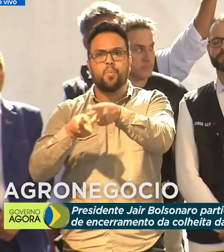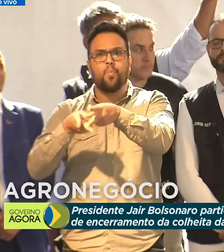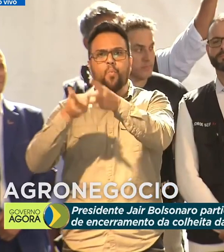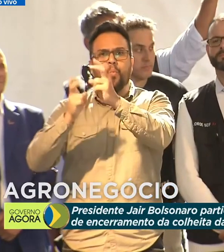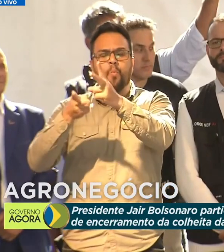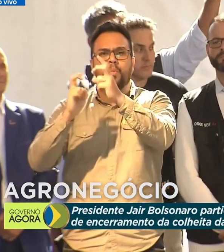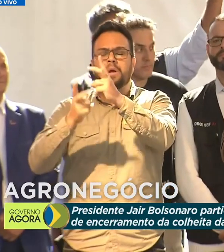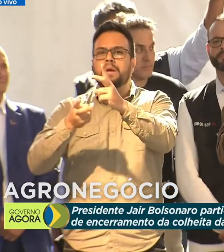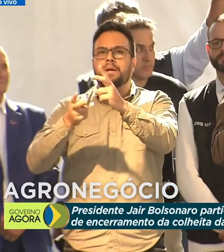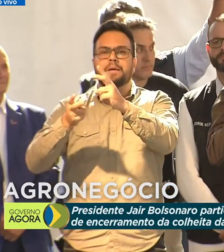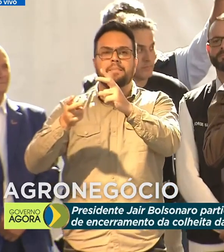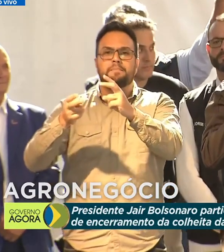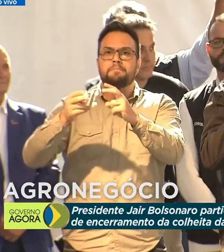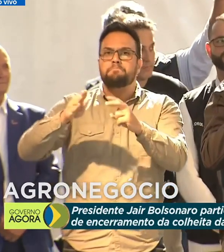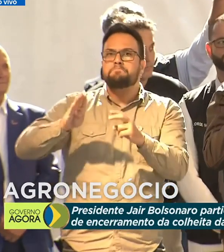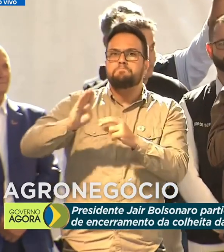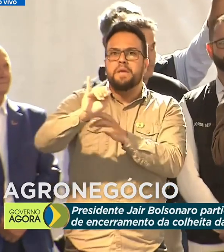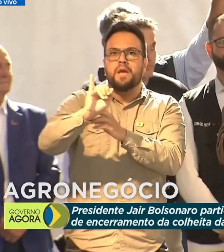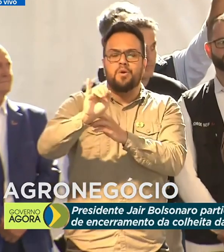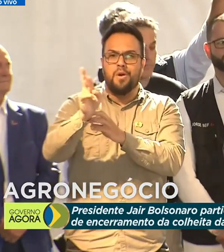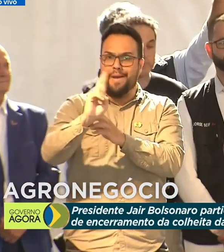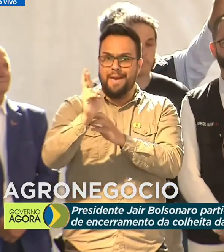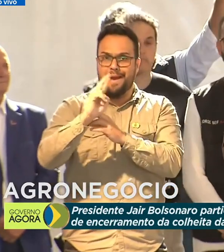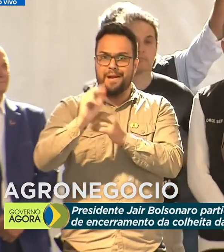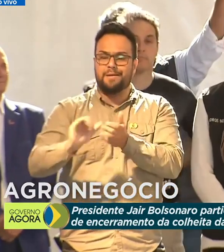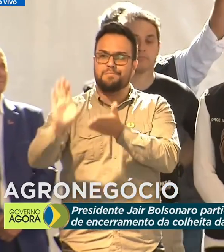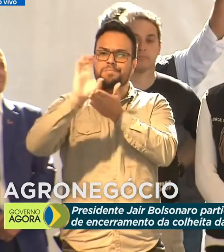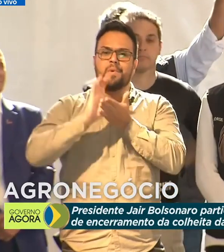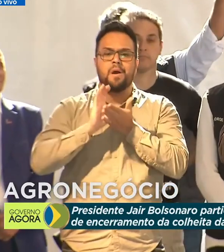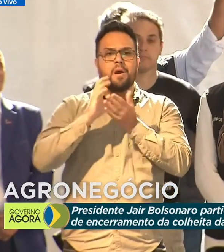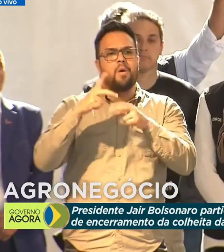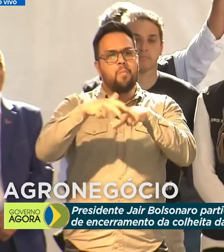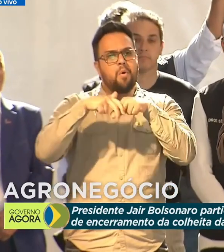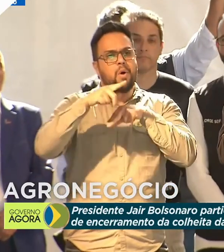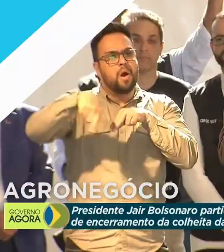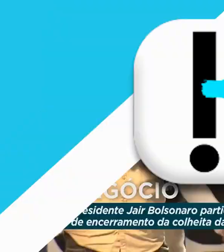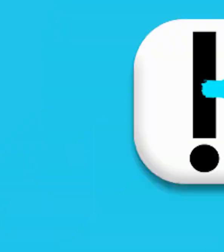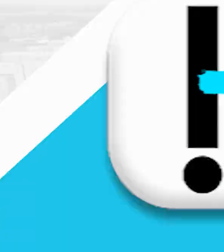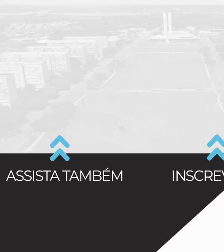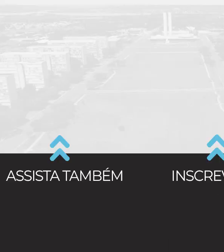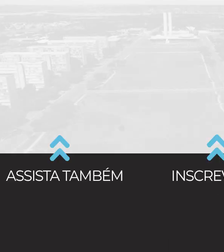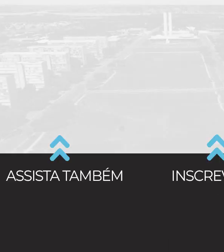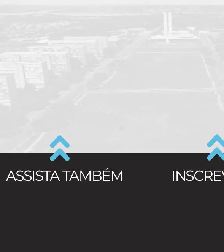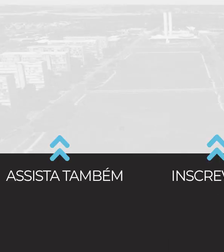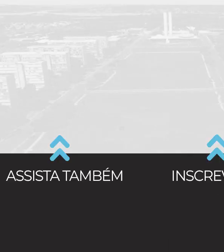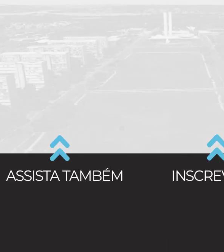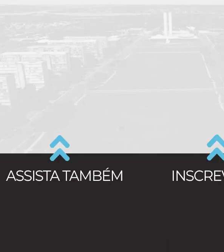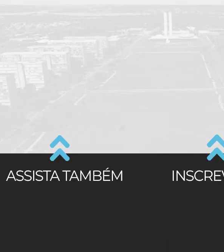reais por ano, às custas do nosso povo brasileiro.